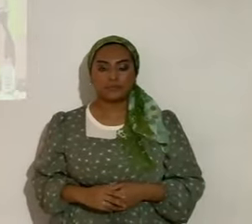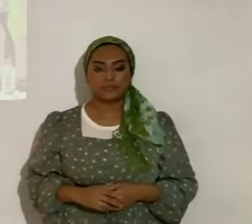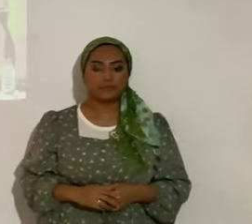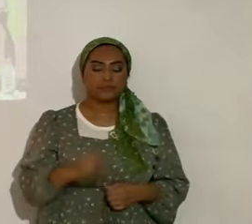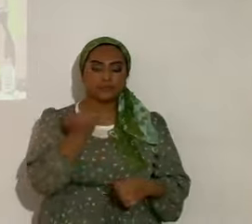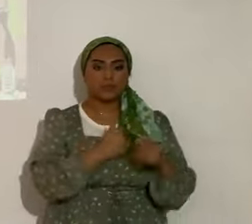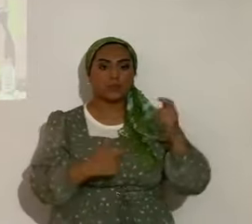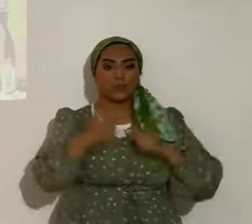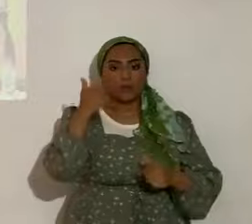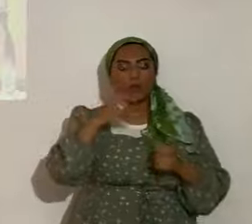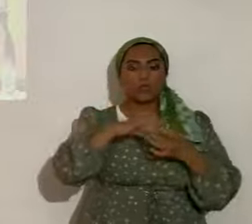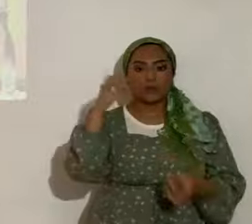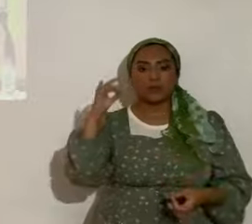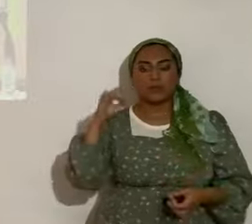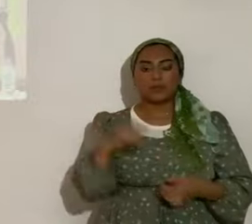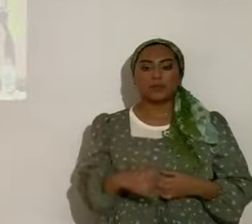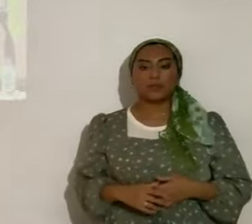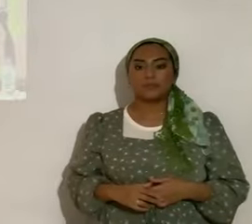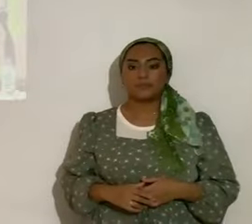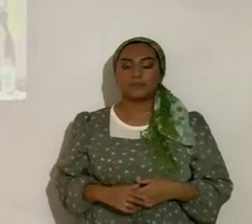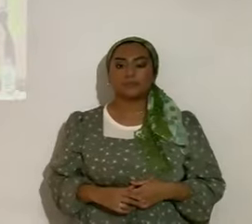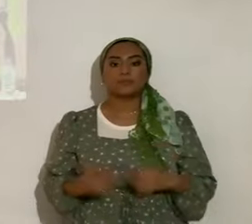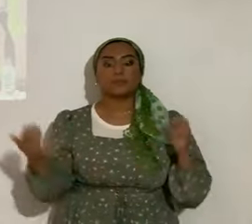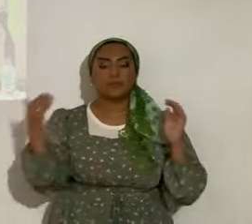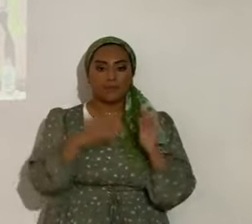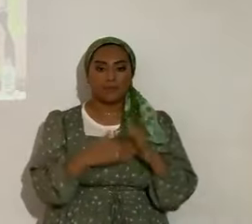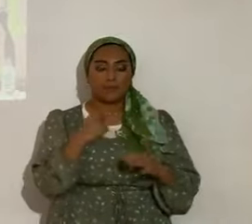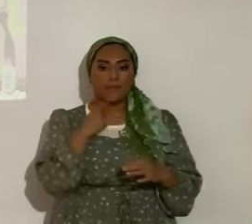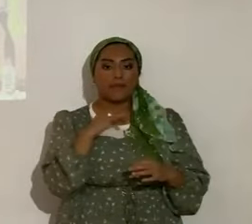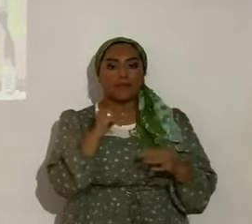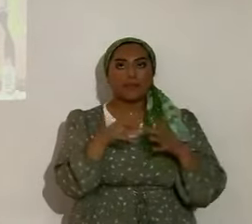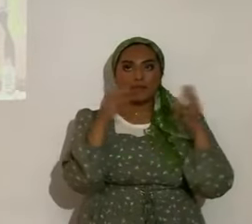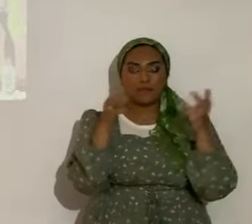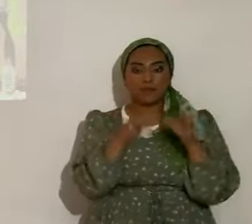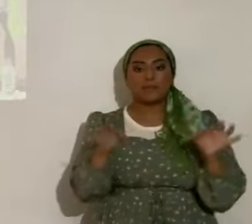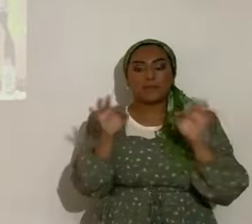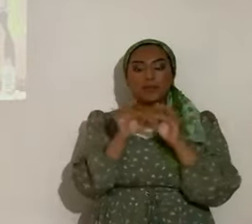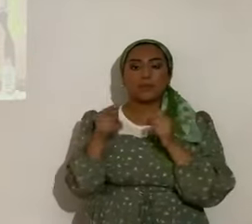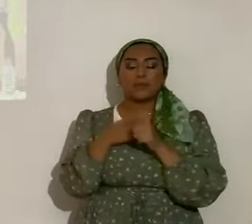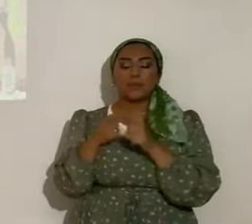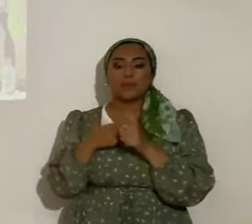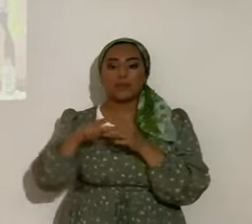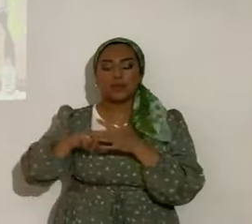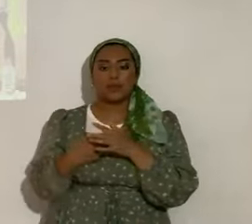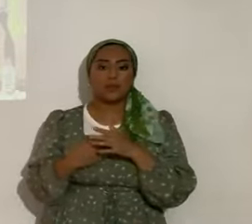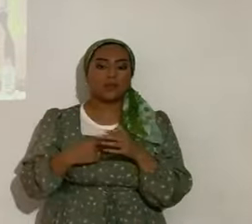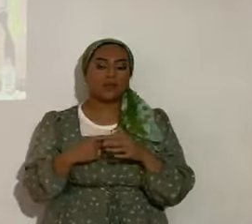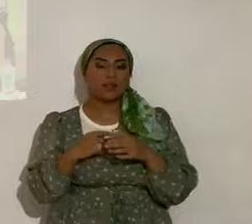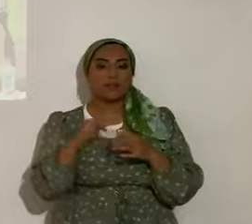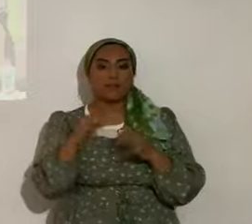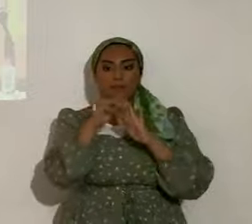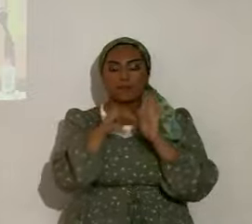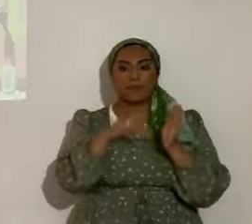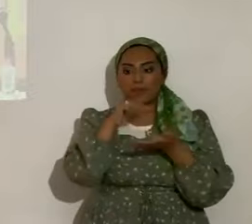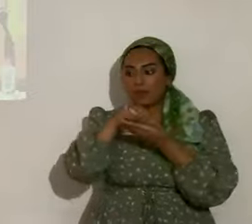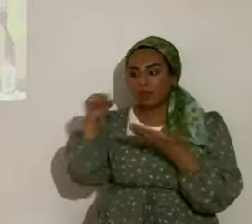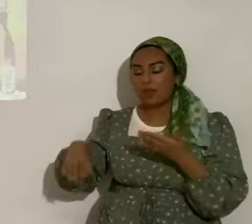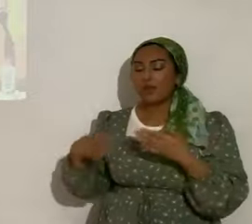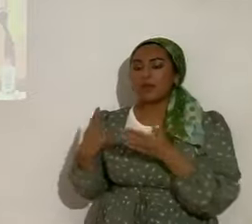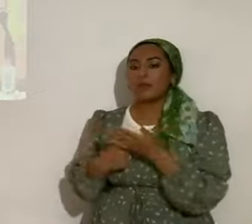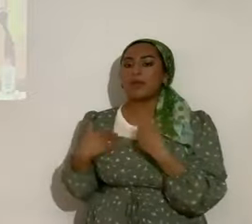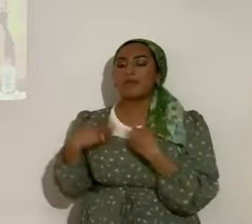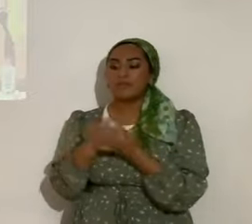alma grande, hermanos. Repito, es muy importante. Al principio no estaba exento Moisés de tener